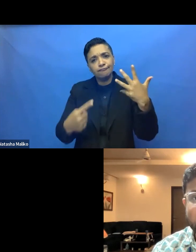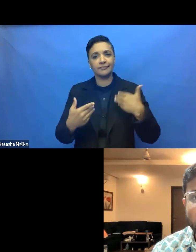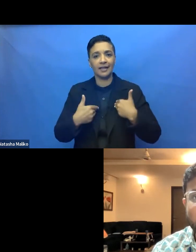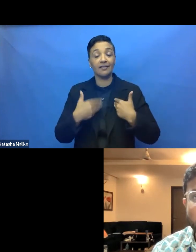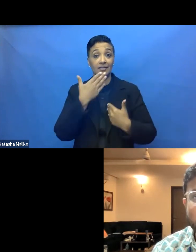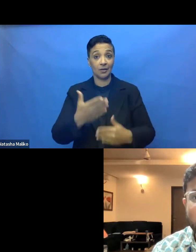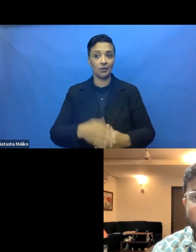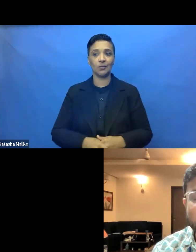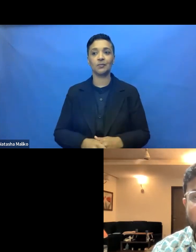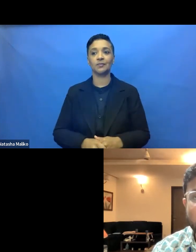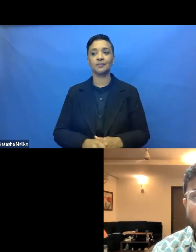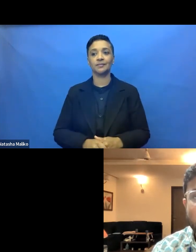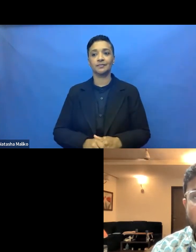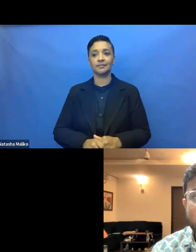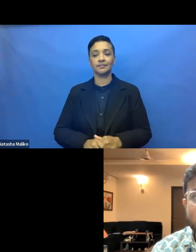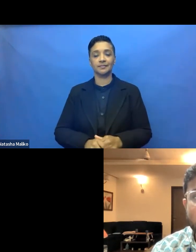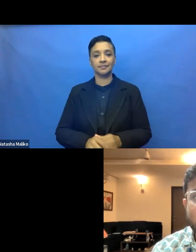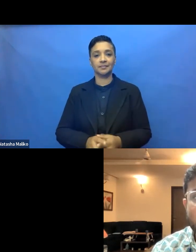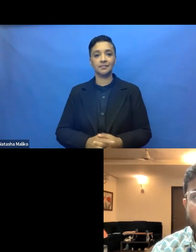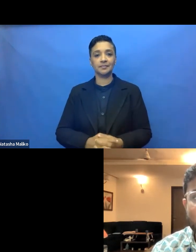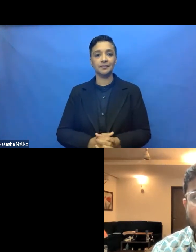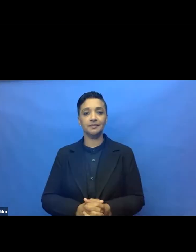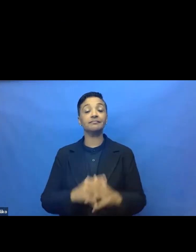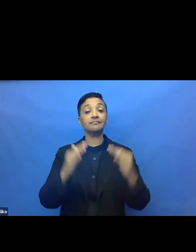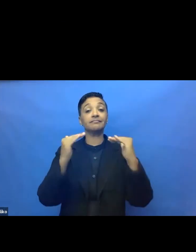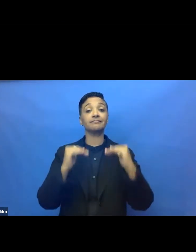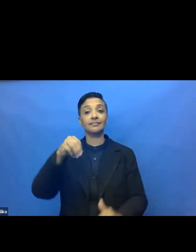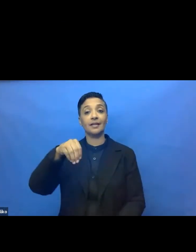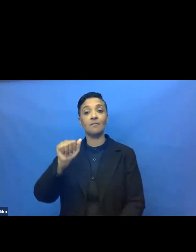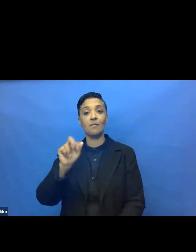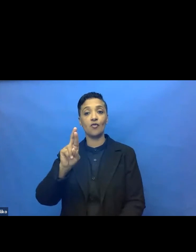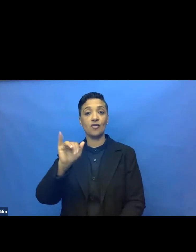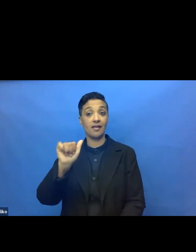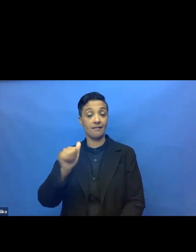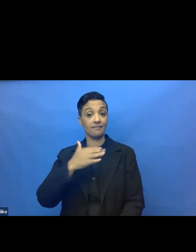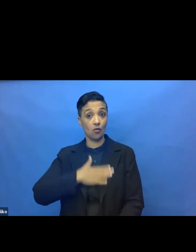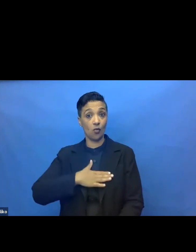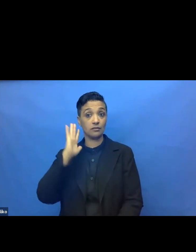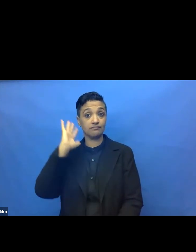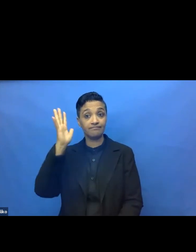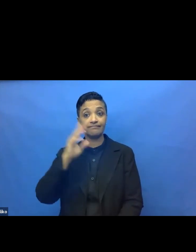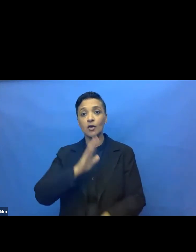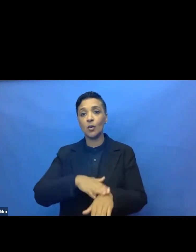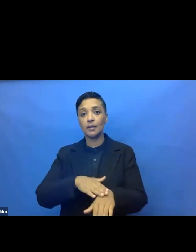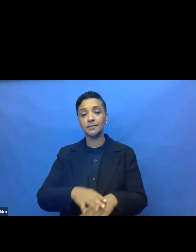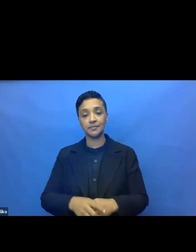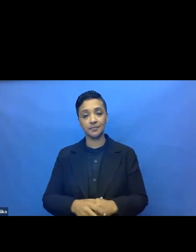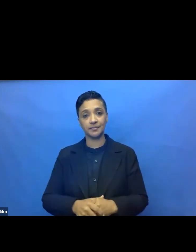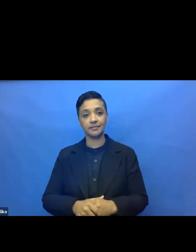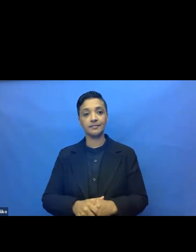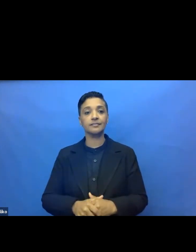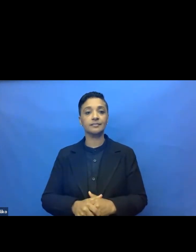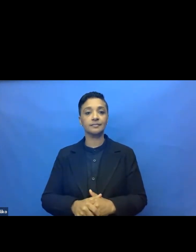en considération. Mais bien sûr, il y a d'autres questions aussi. Merci beaucoup, Fatima. Ngea, est-ce que vous